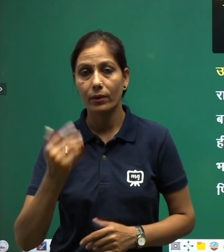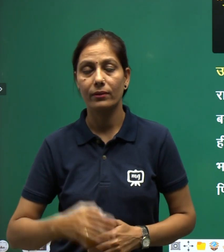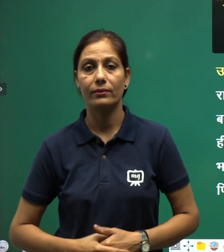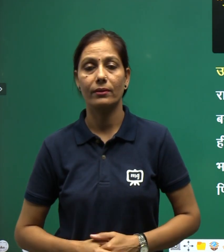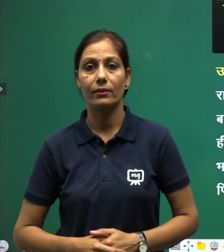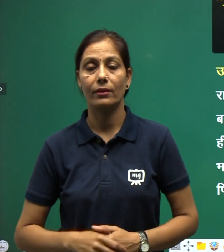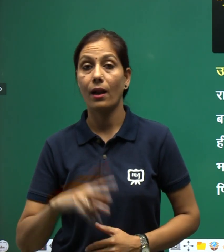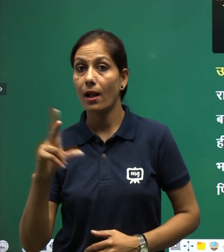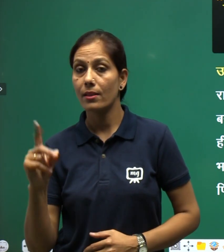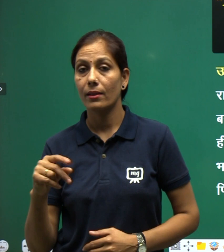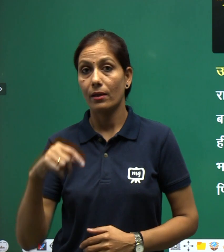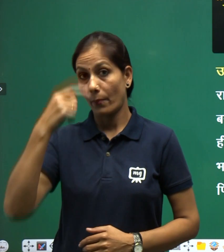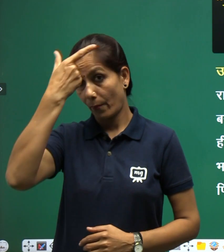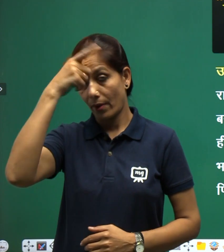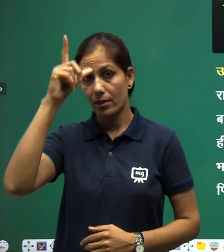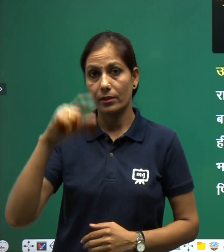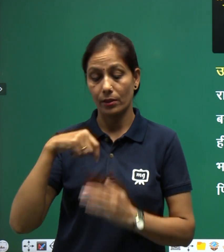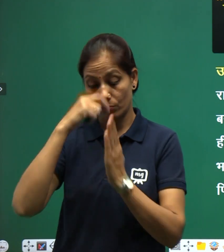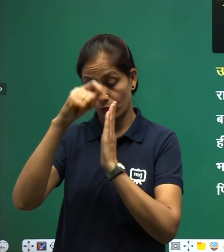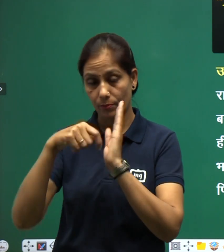राज कपूर ने